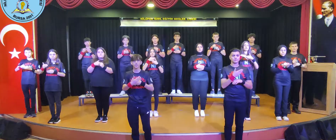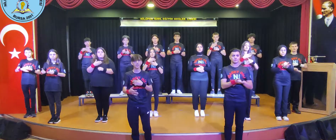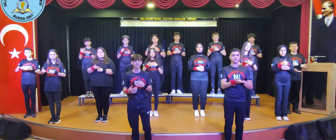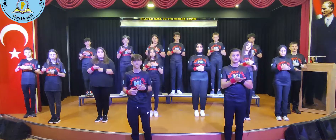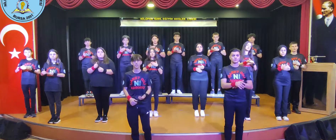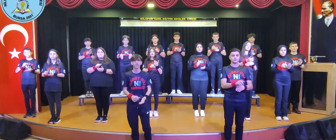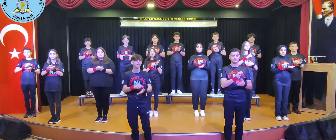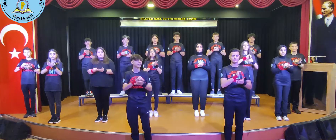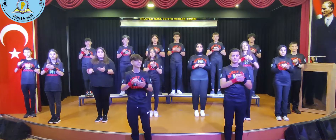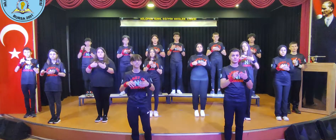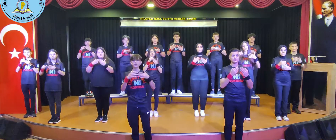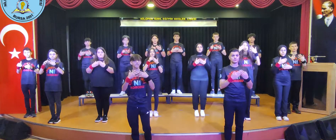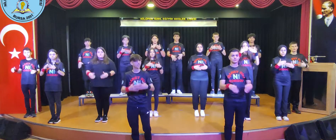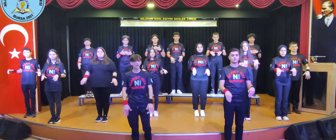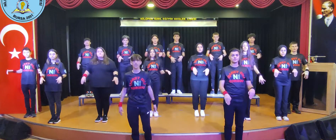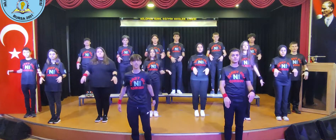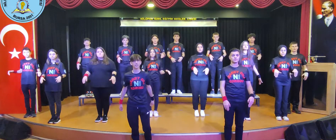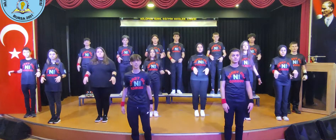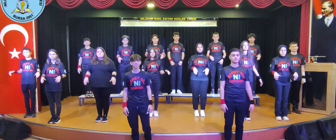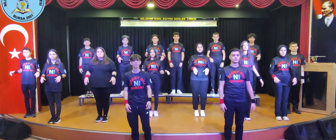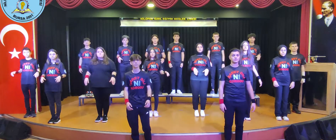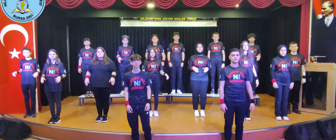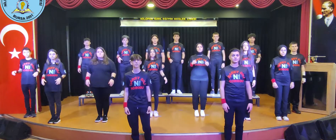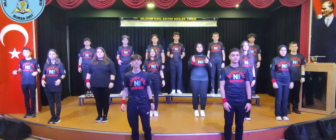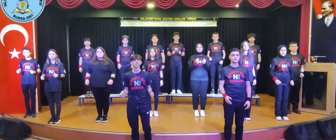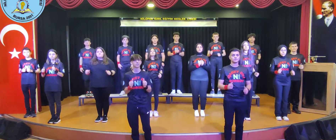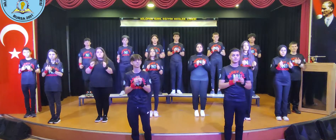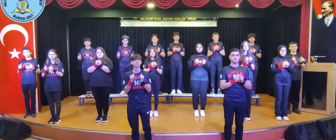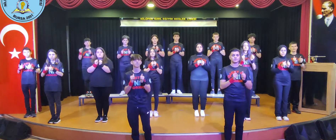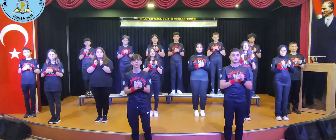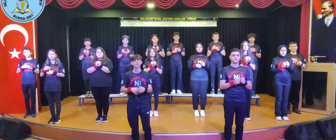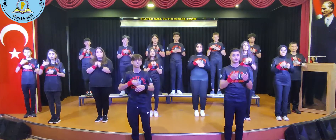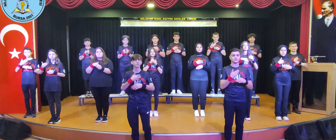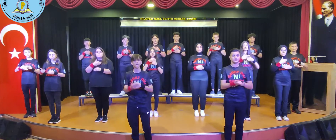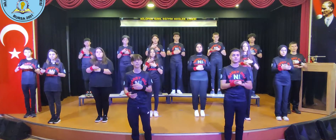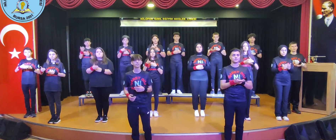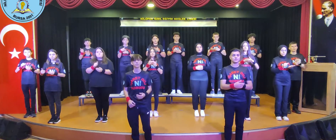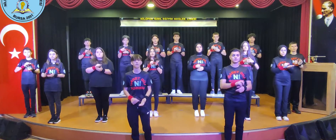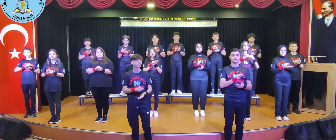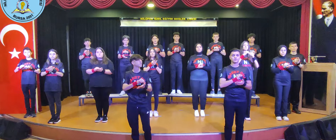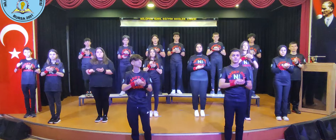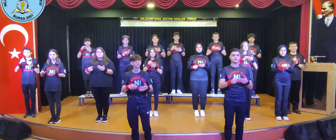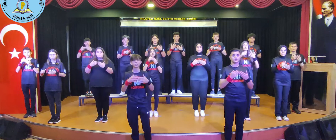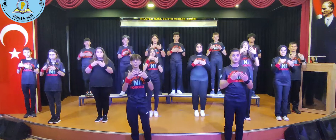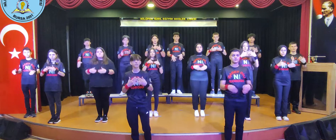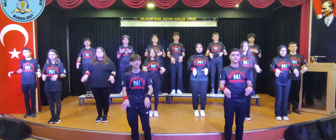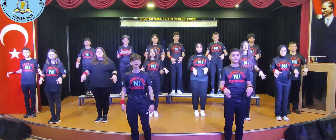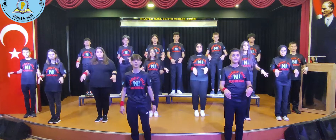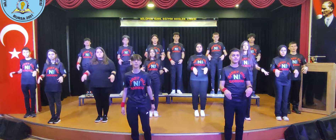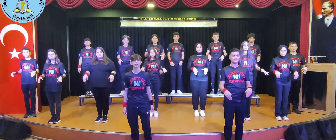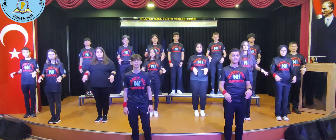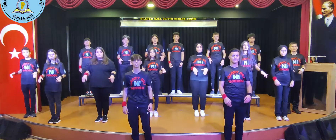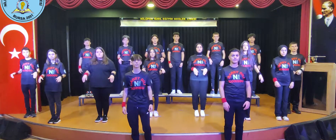aşalım tüm engelleri Birlikte aşalım tüm engelleri